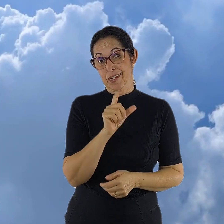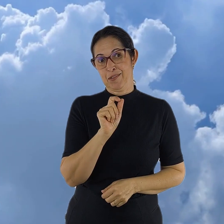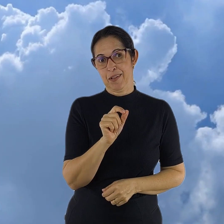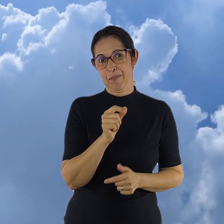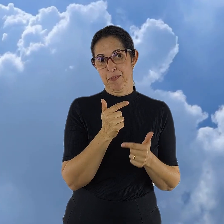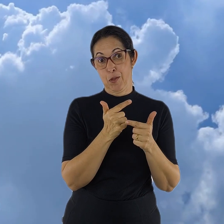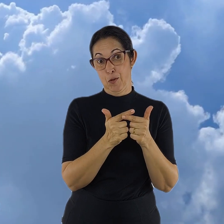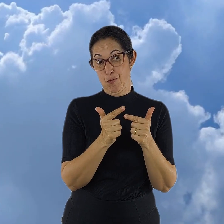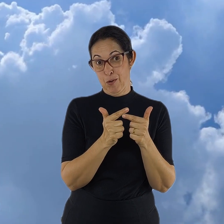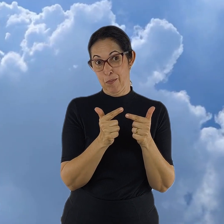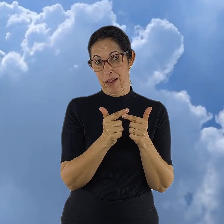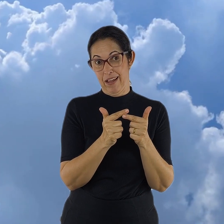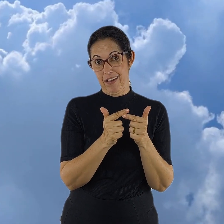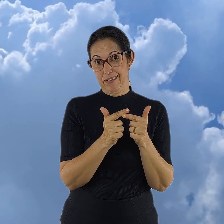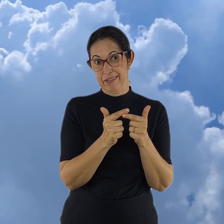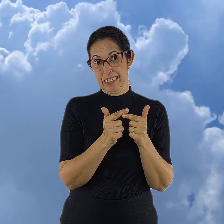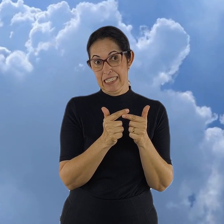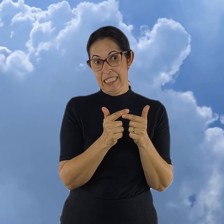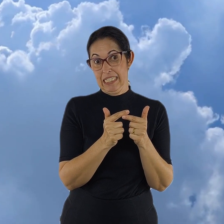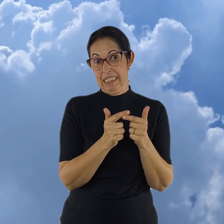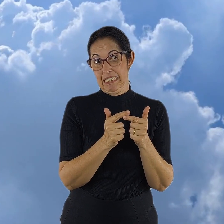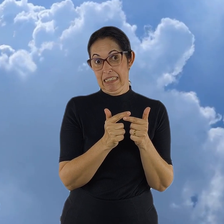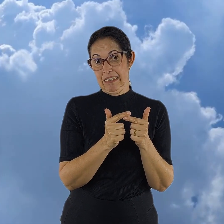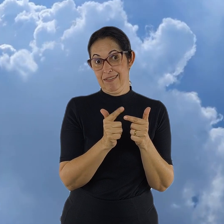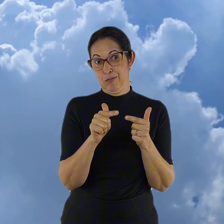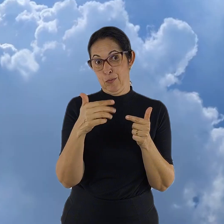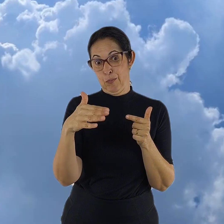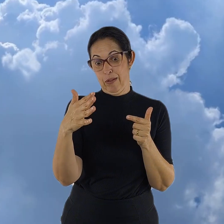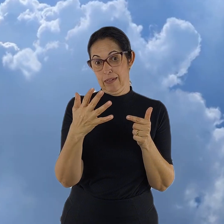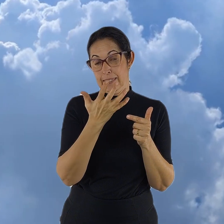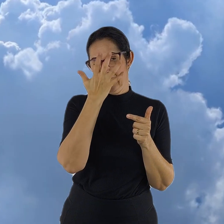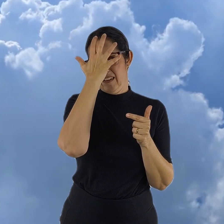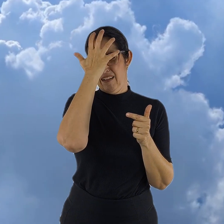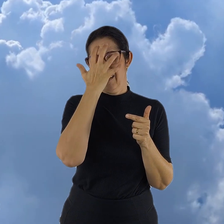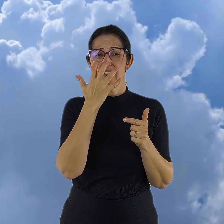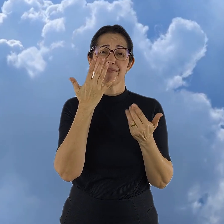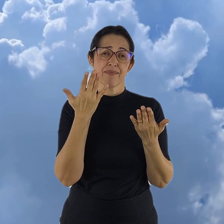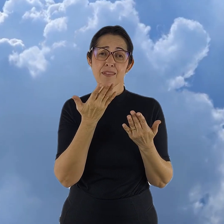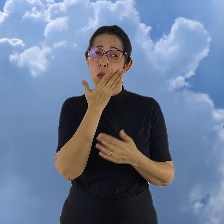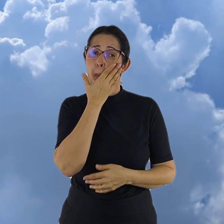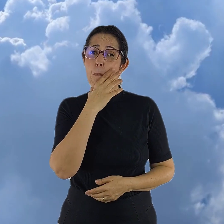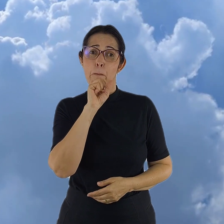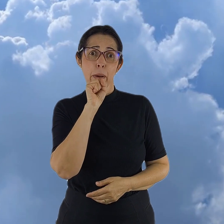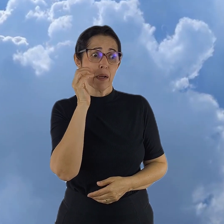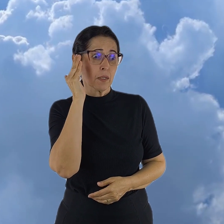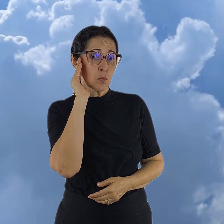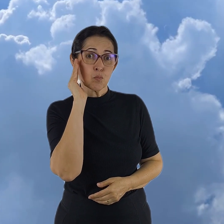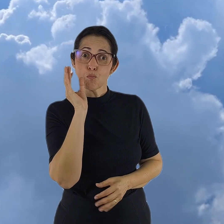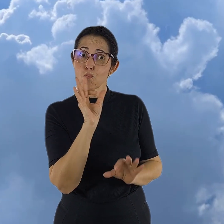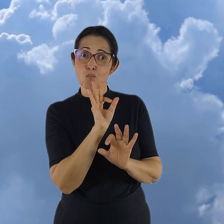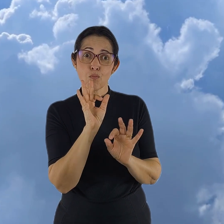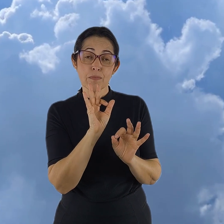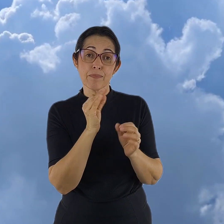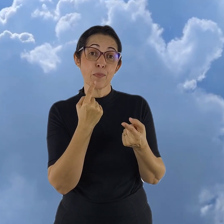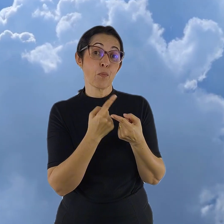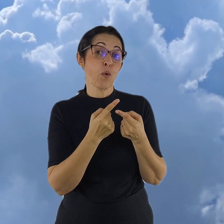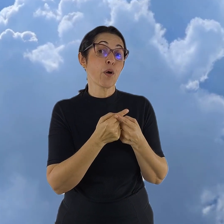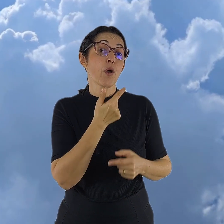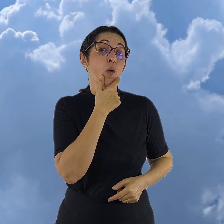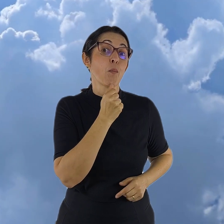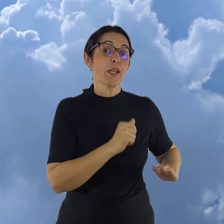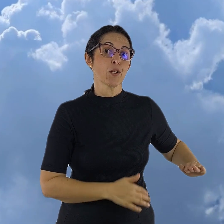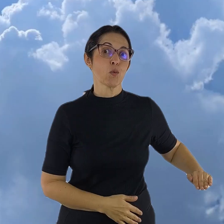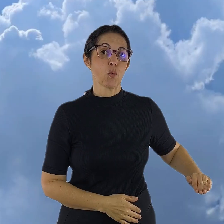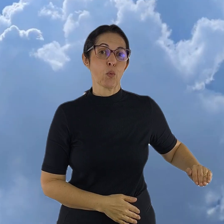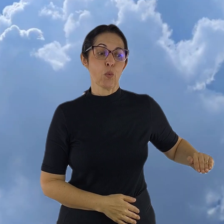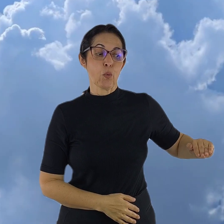pequenos crescem e um dia podem fugir do controle. É isso que o pai não entendeu. Ele ia crescer. Ele não